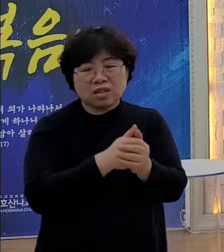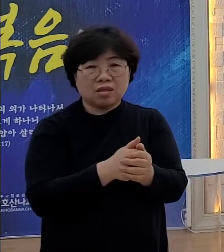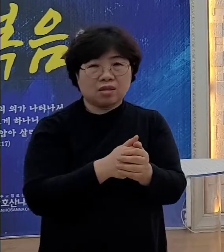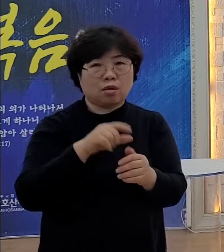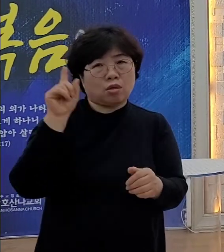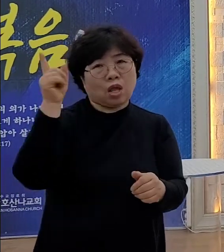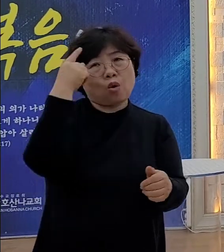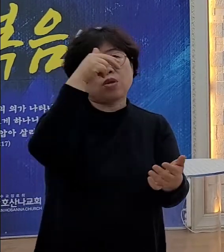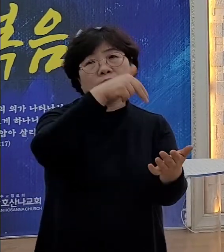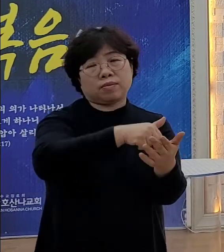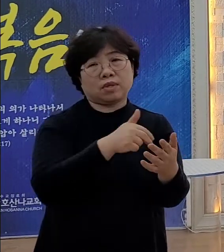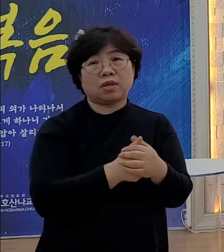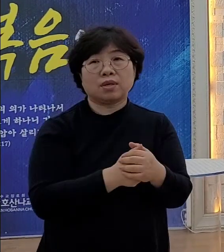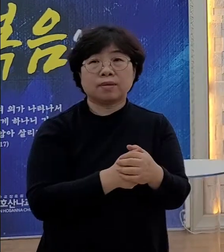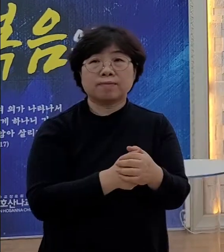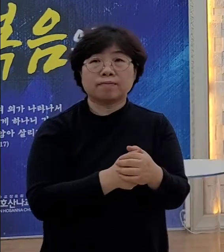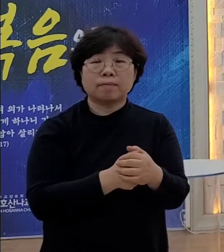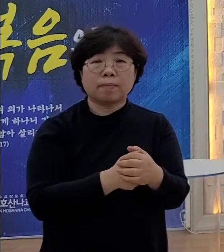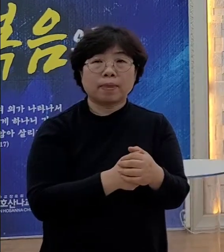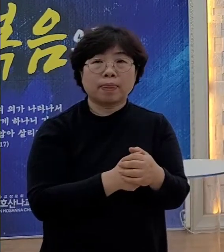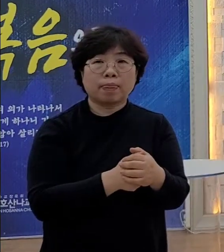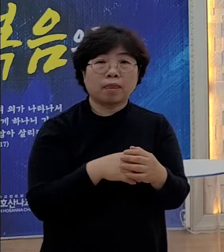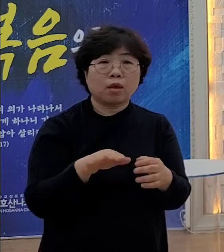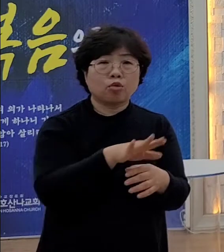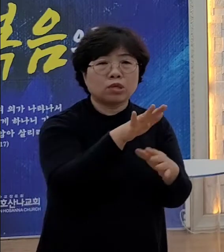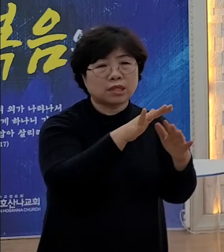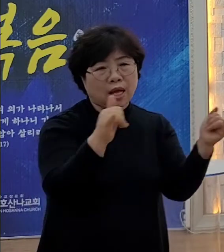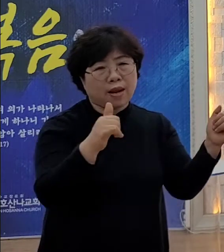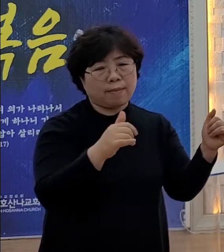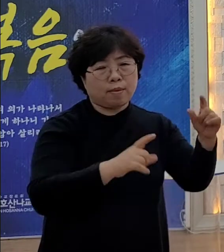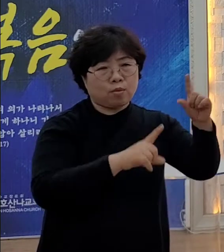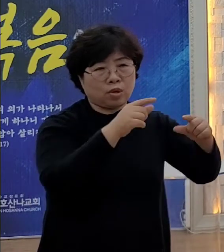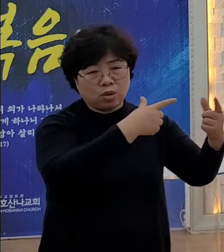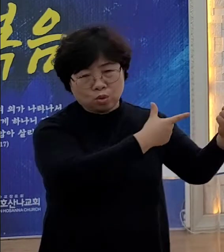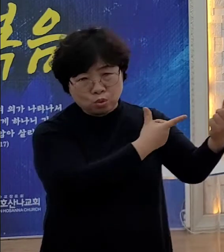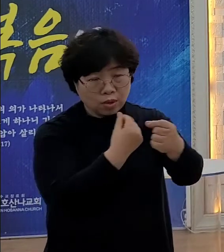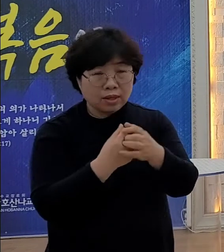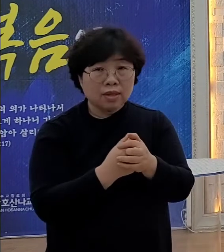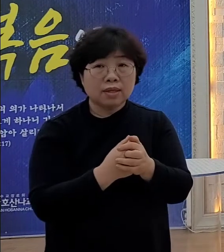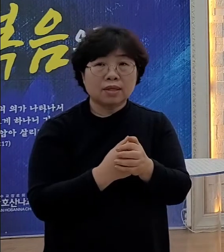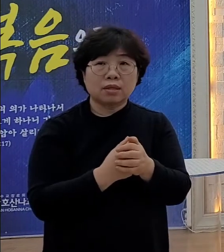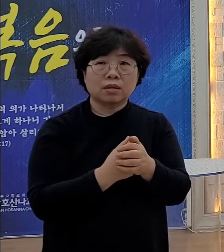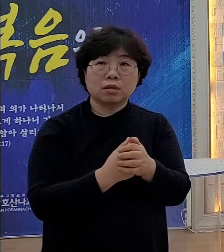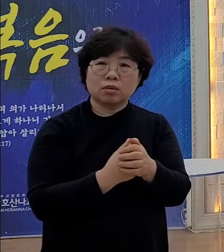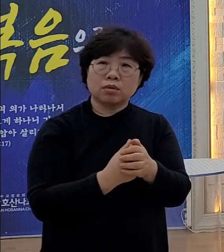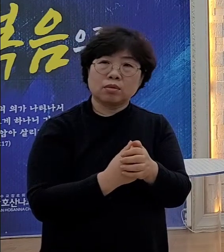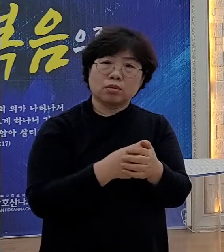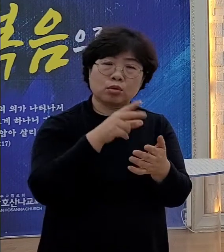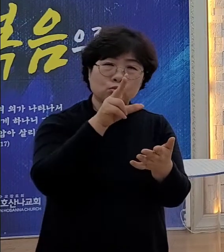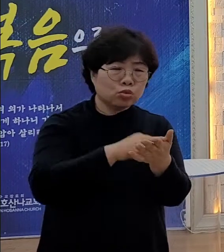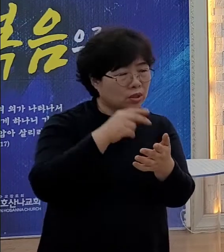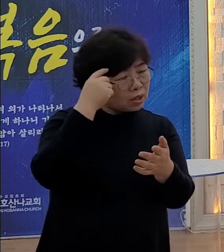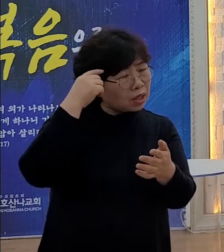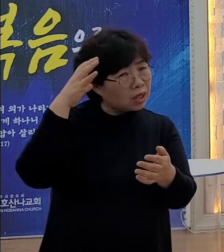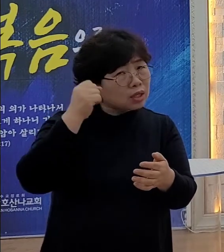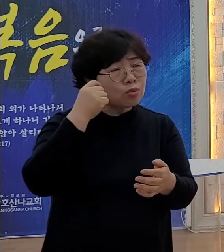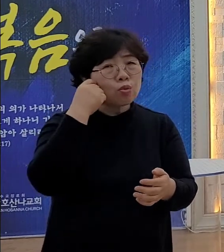다윗이. 다른 말로 하면 이게 바로 우리 인간이다라는 것이죠. 전혀 문제의식을 가지지 않고